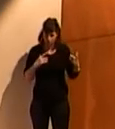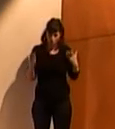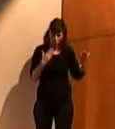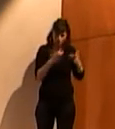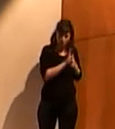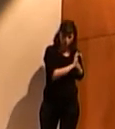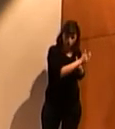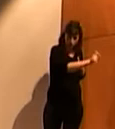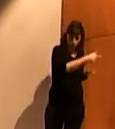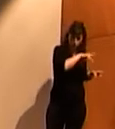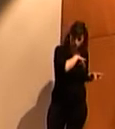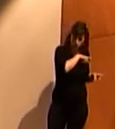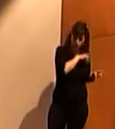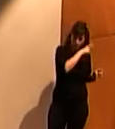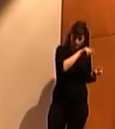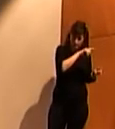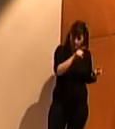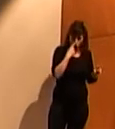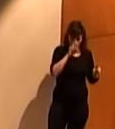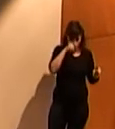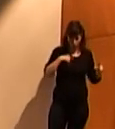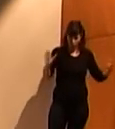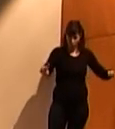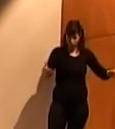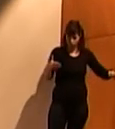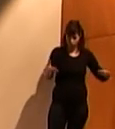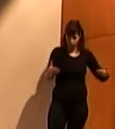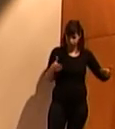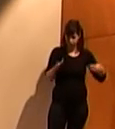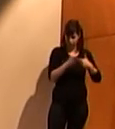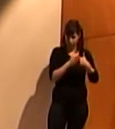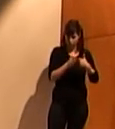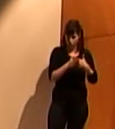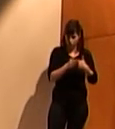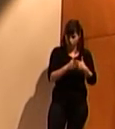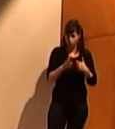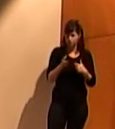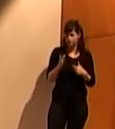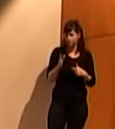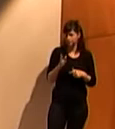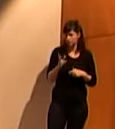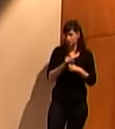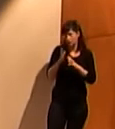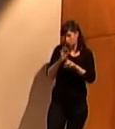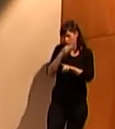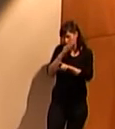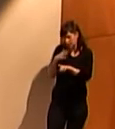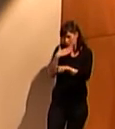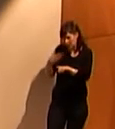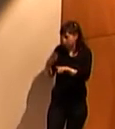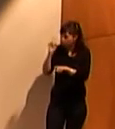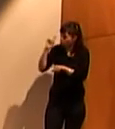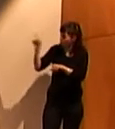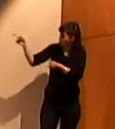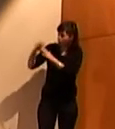pour mettre en place, et je vous remercie d'en avoir parlé dans votre présentation, le processus, le